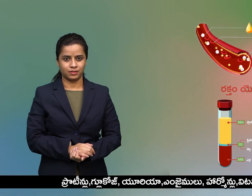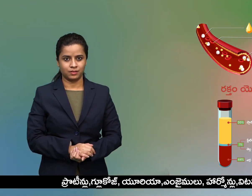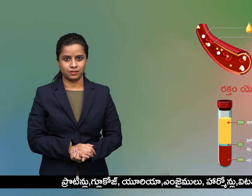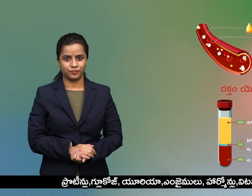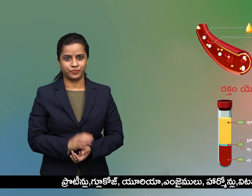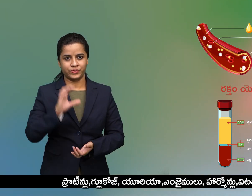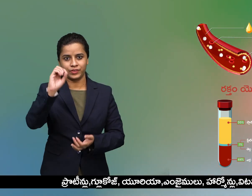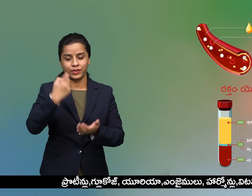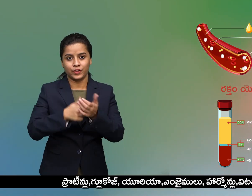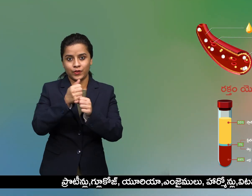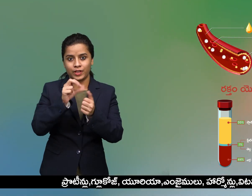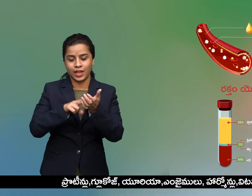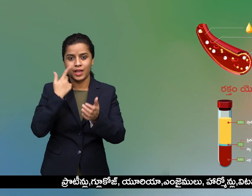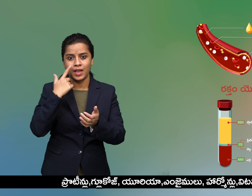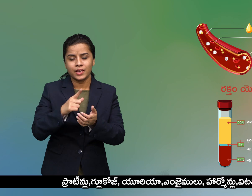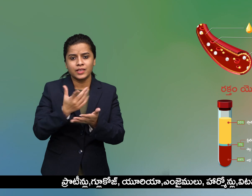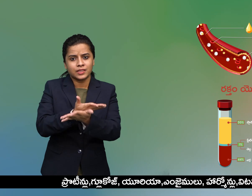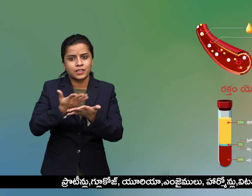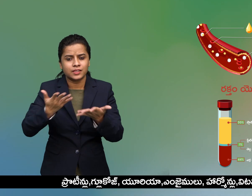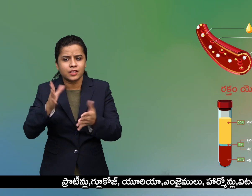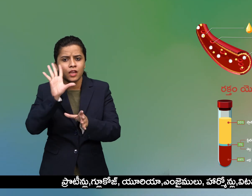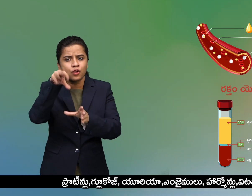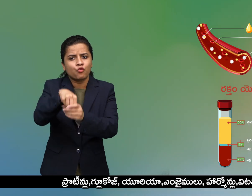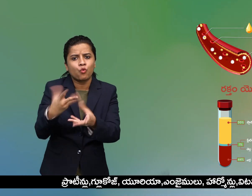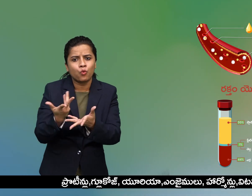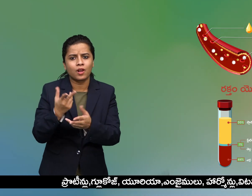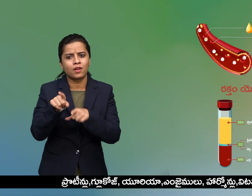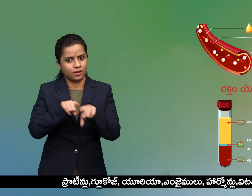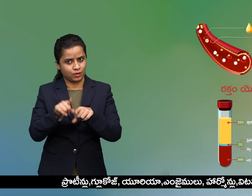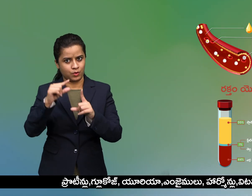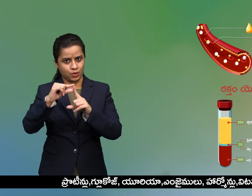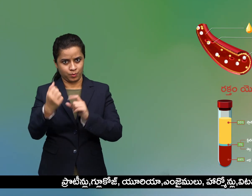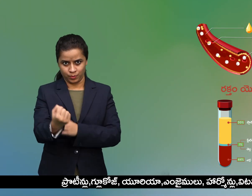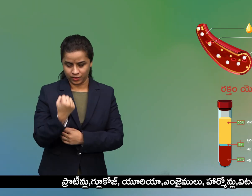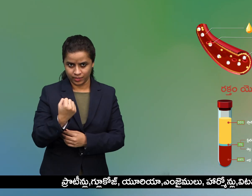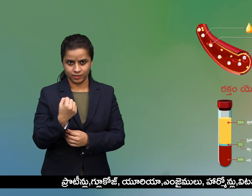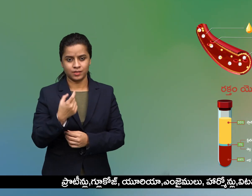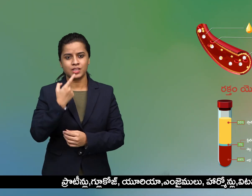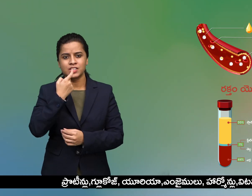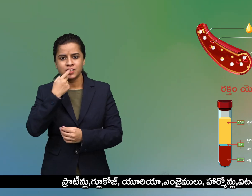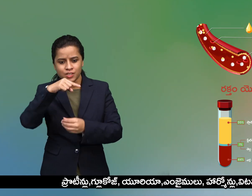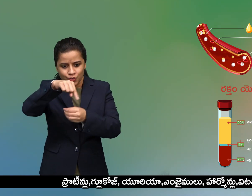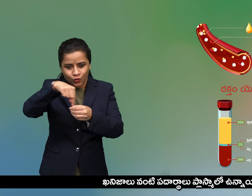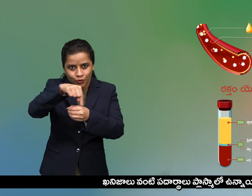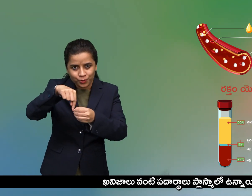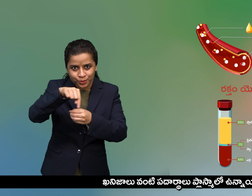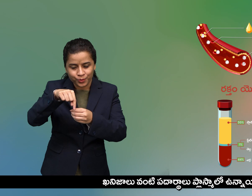ప్రోటీన్లు, గ్లూకోజ్, యూరియా, ఎంజైమ్లు, హార్మోన్లు, విటమిన్లు మరియు ఖనిజాలు